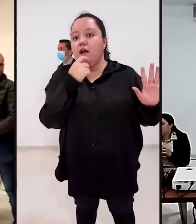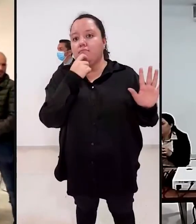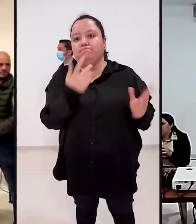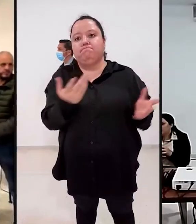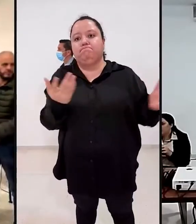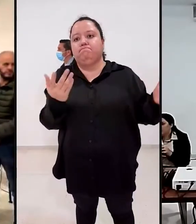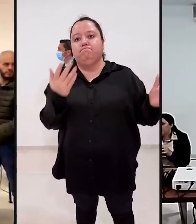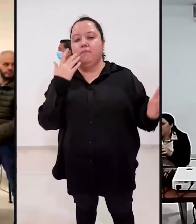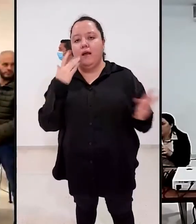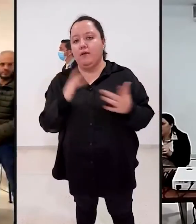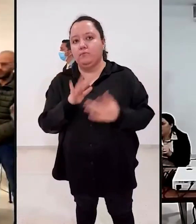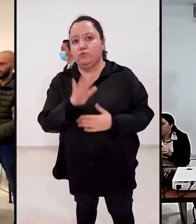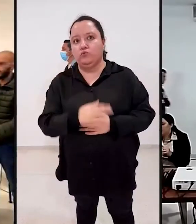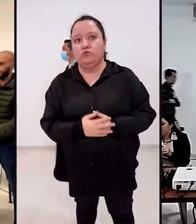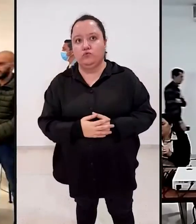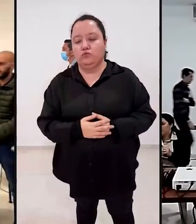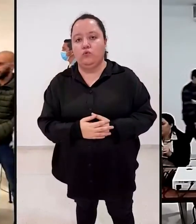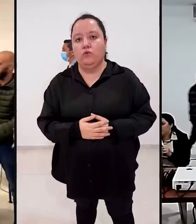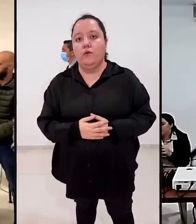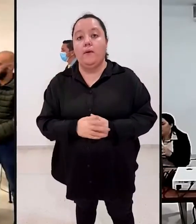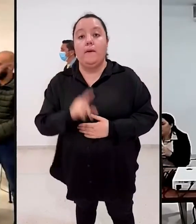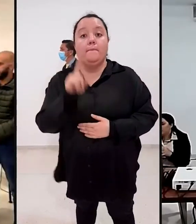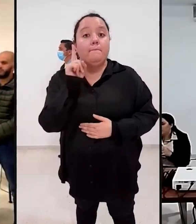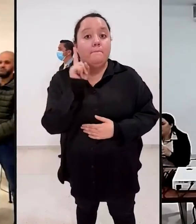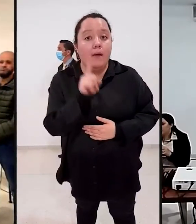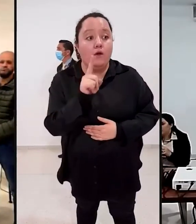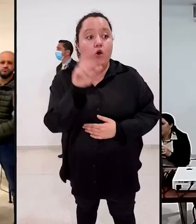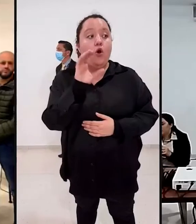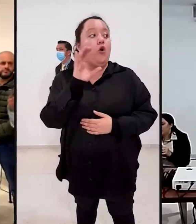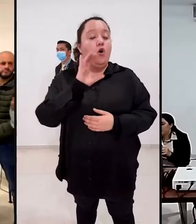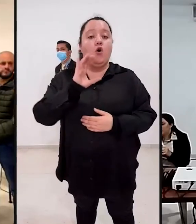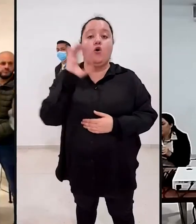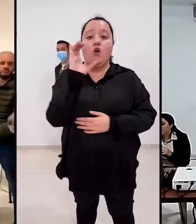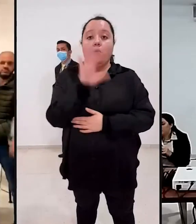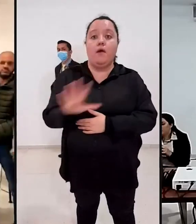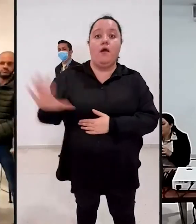pero los colombianos